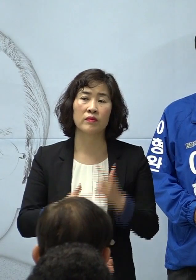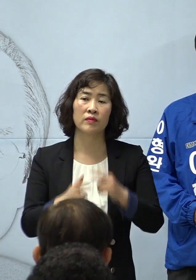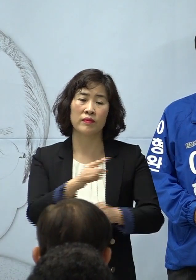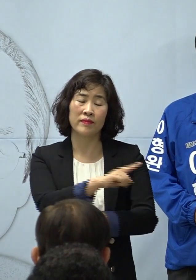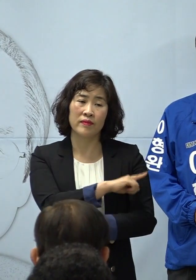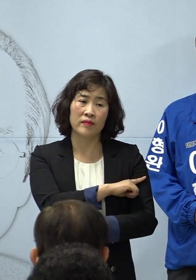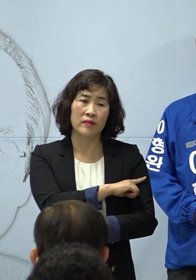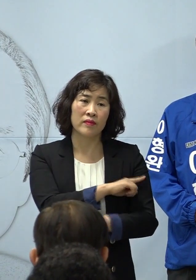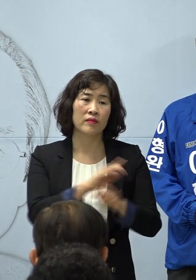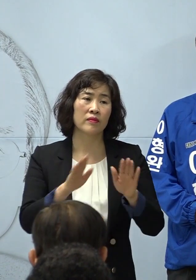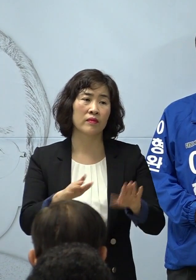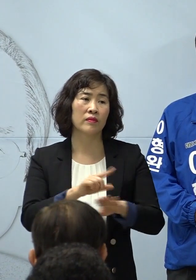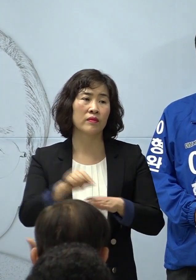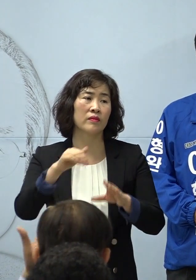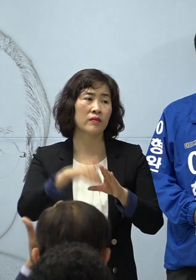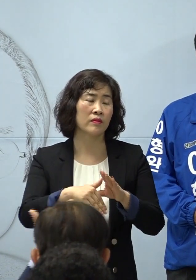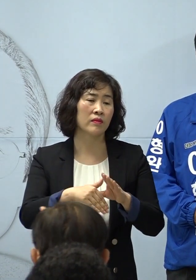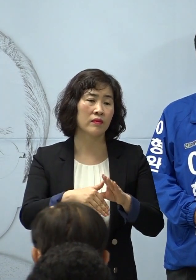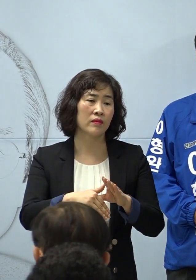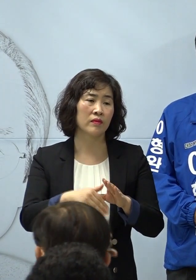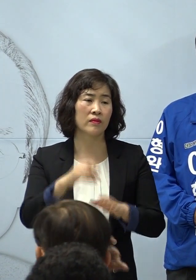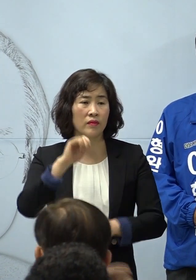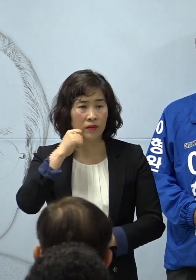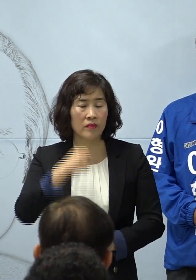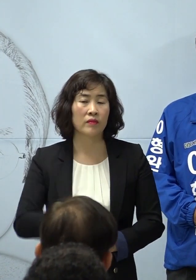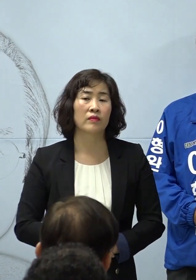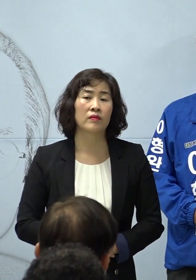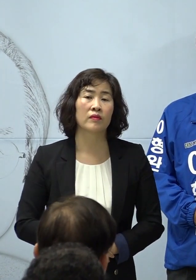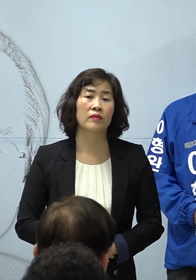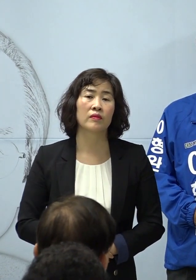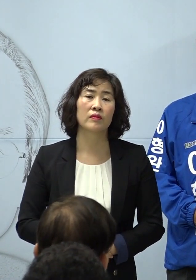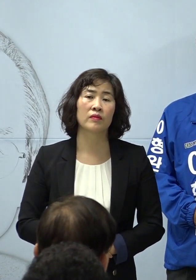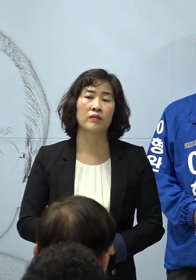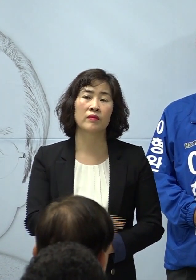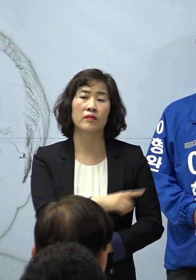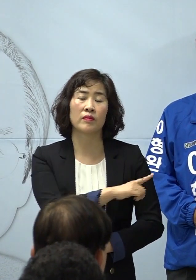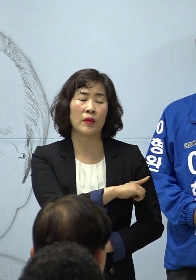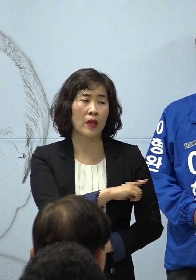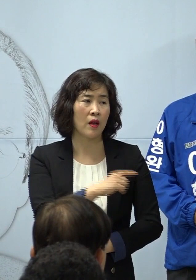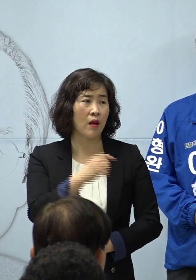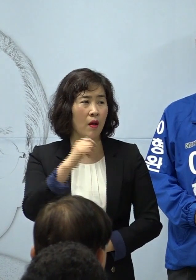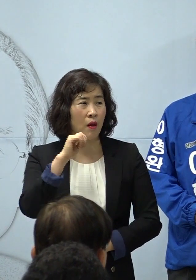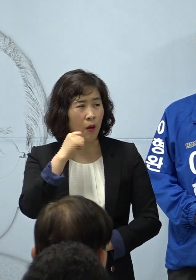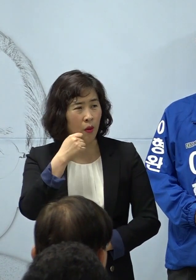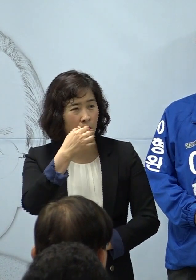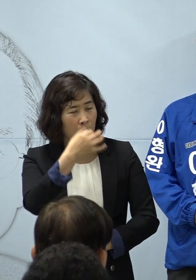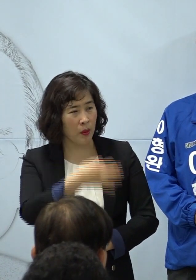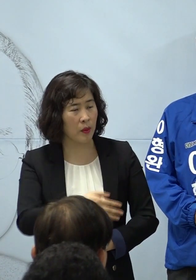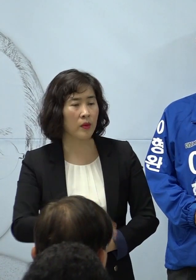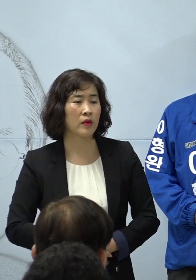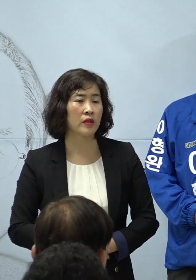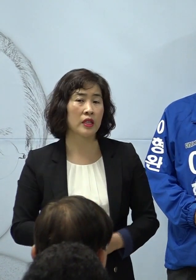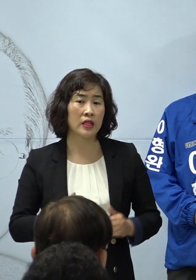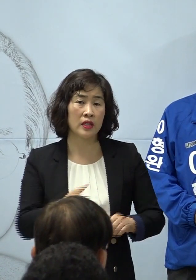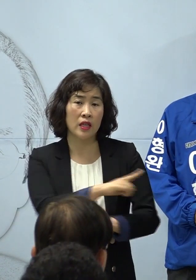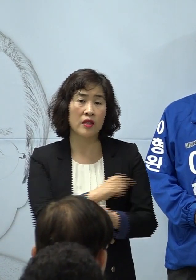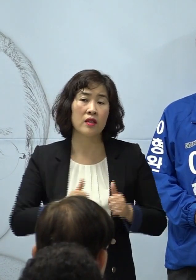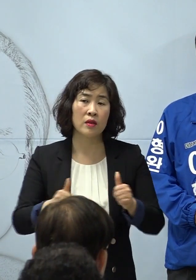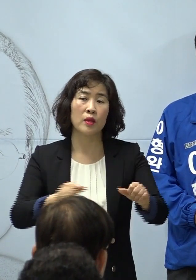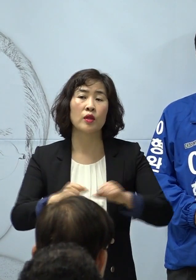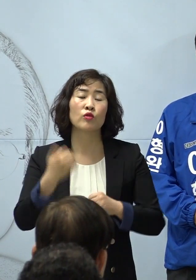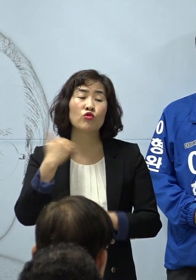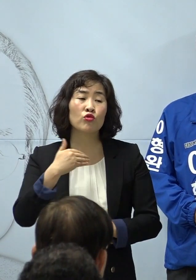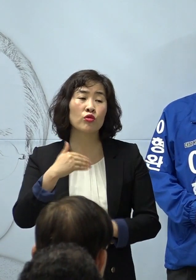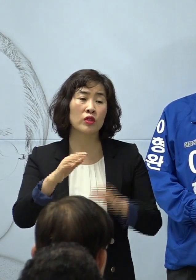가장 이번 지방선거가 쉽지 않습니다. 그리고 가장 고전을 하고 열심히 하시는 분이 우리 김종식 후보십니다. 우리